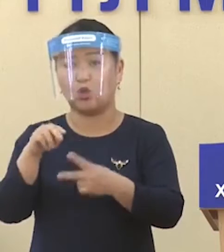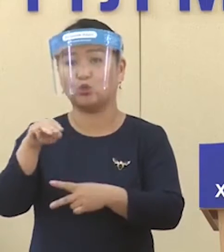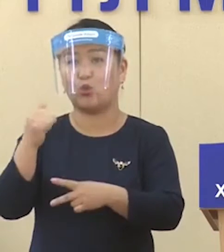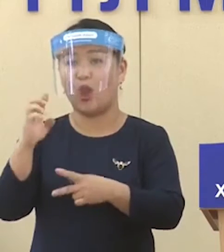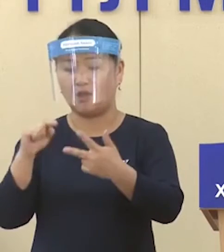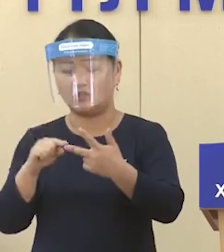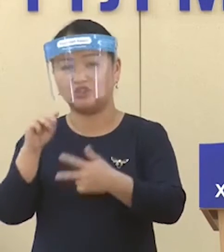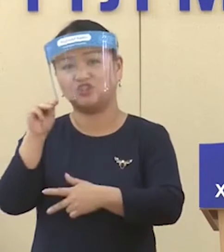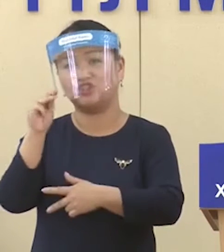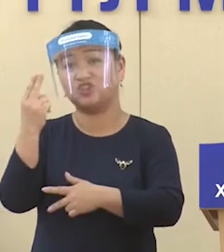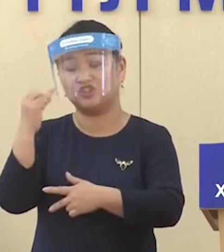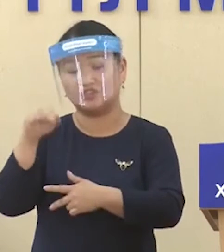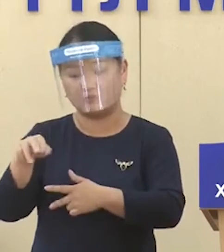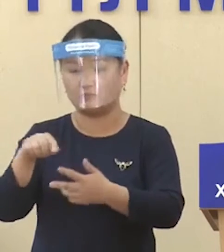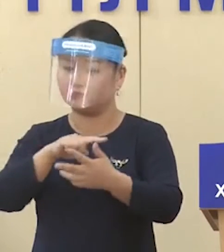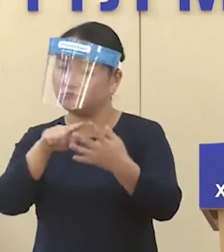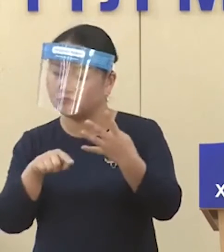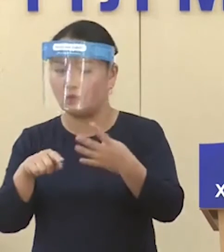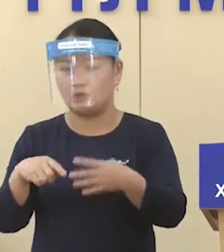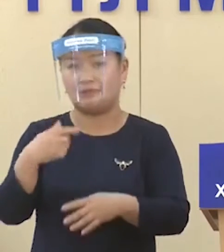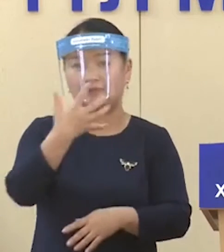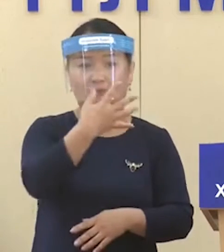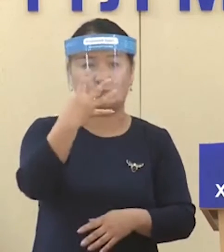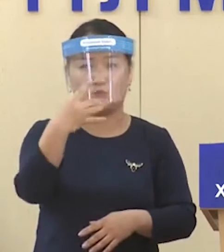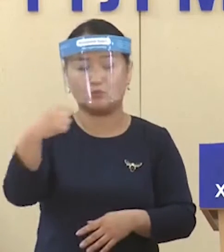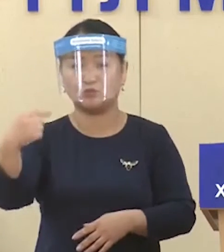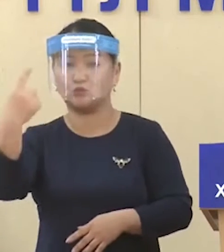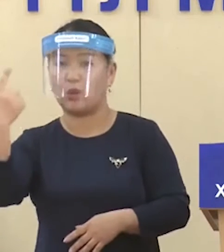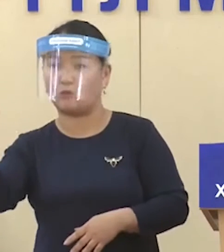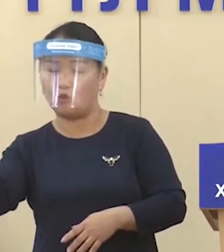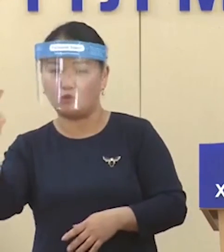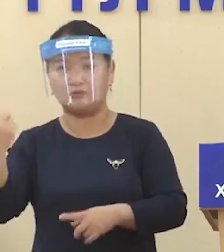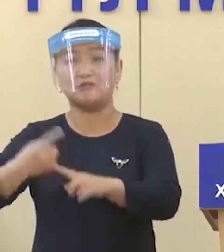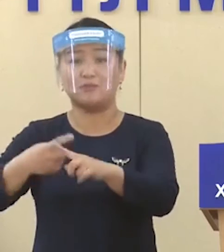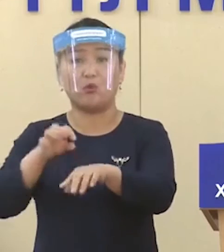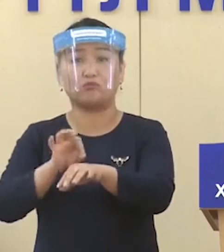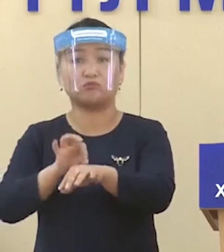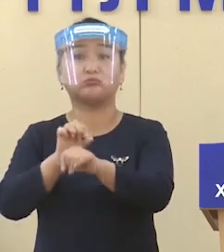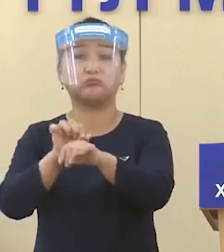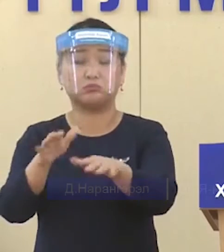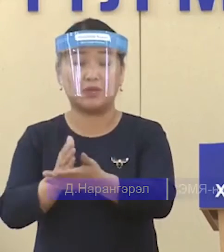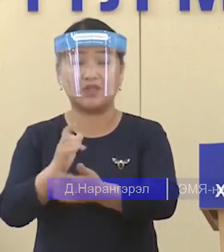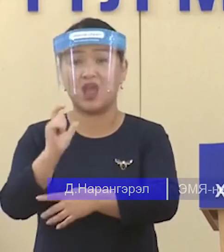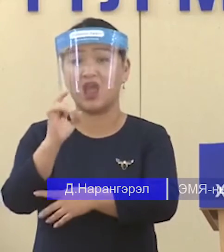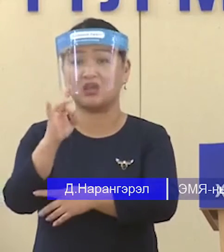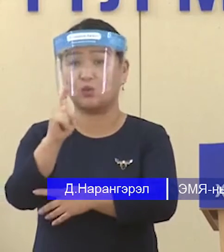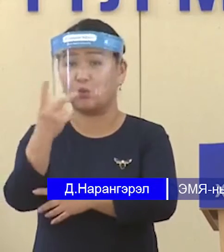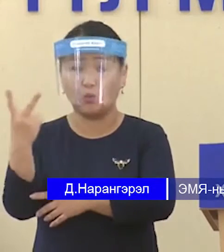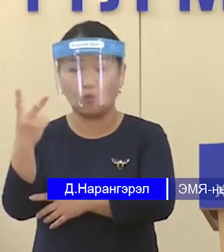мужуудад өвчил өмнөх өдрийнхөөс 54-өөс 112 тохиолдлоор нэмэгдсэн. За ялангуяа Эрхүү хотод